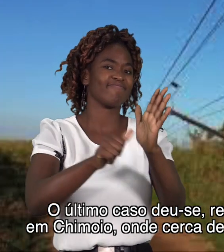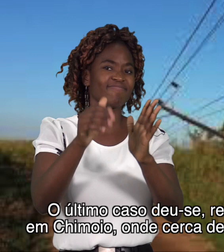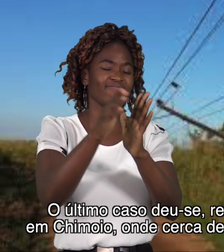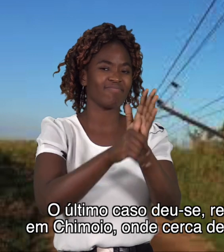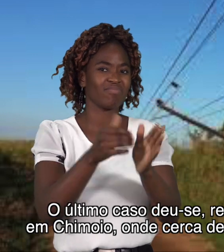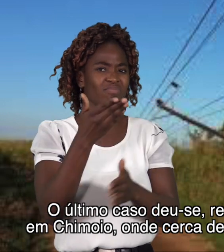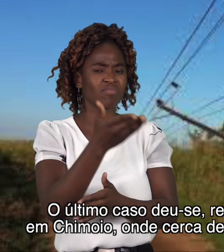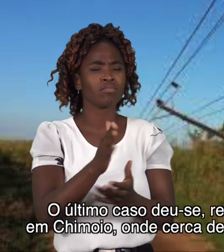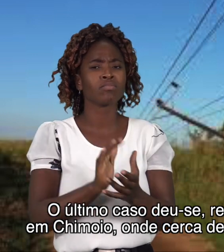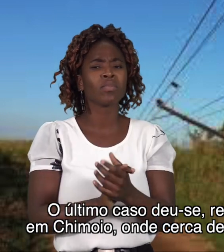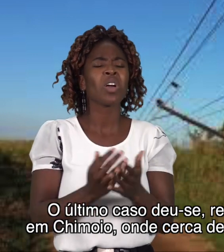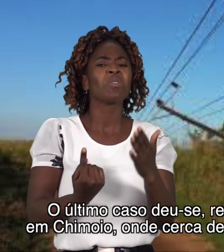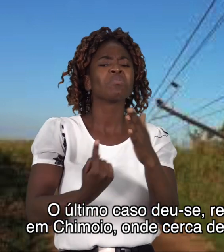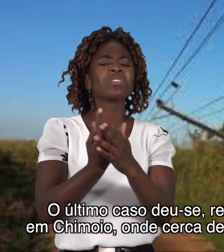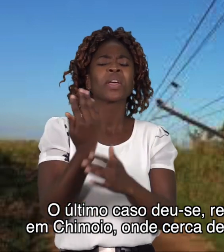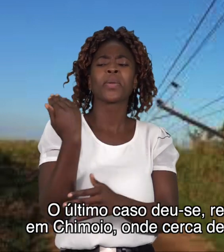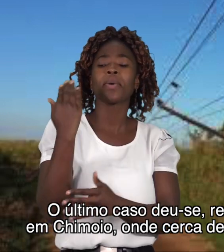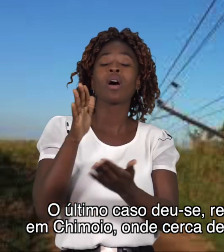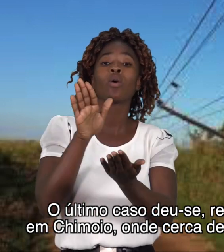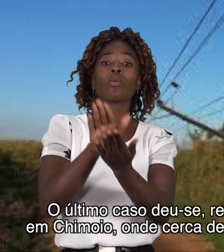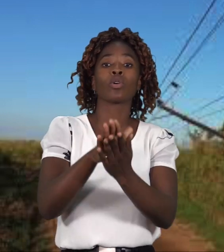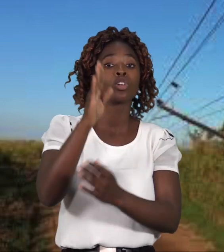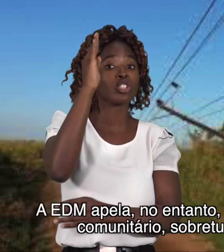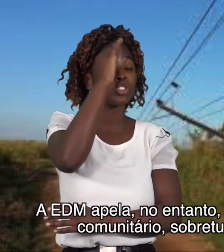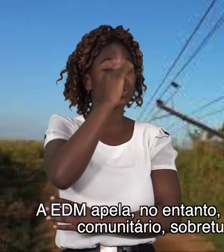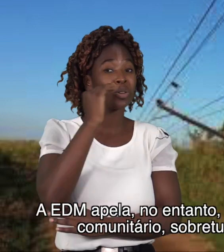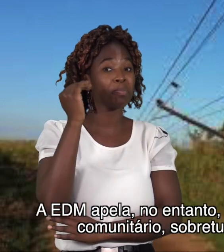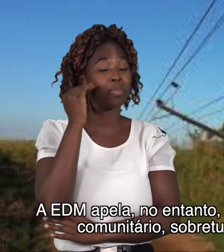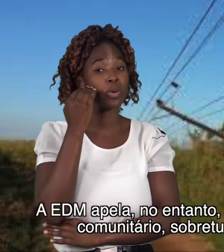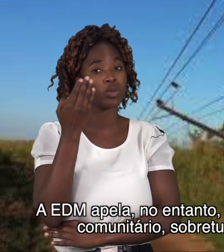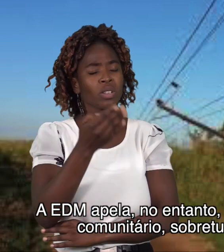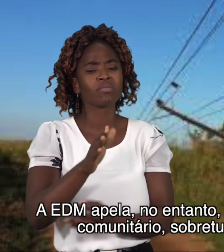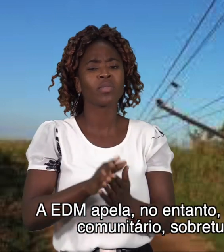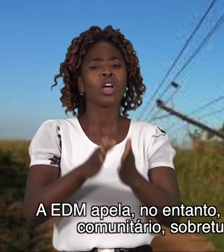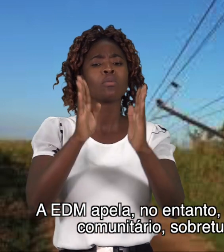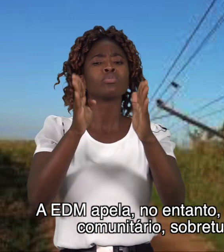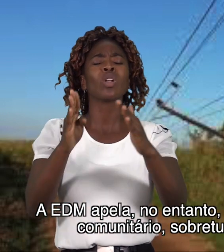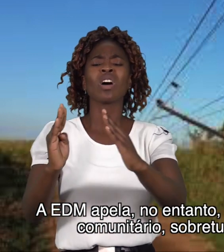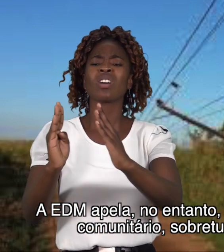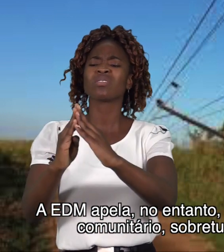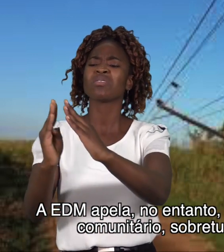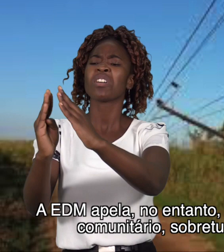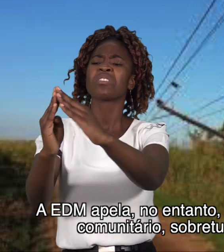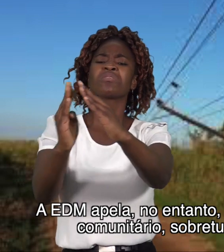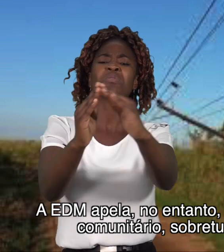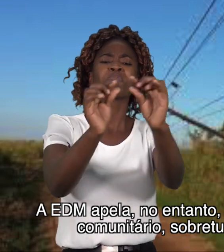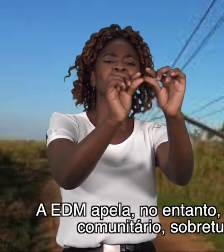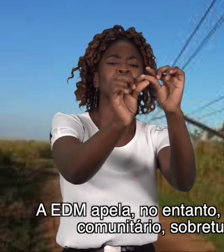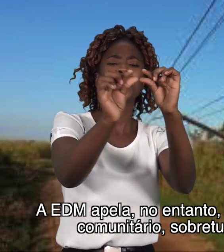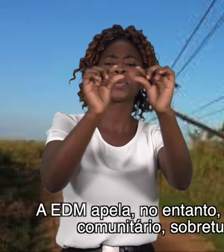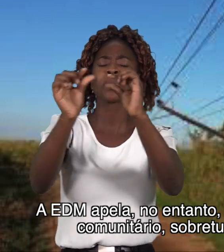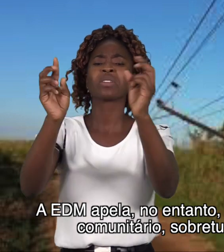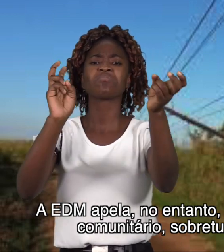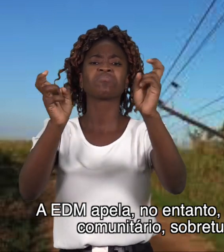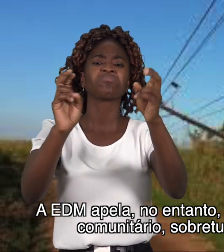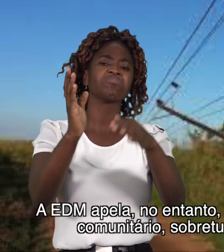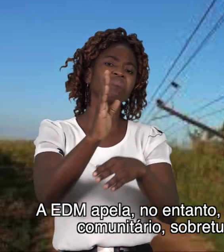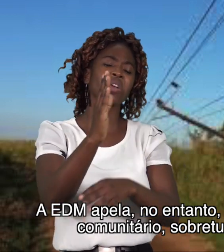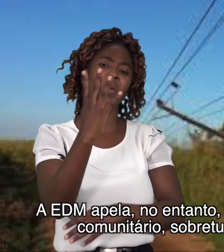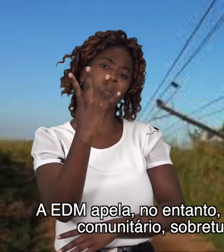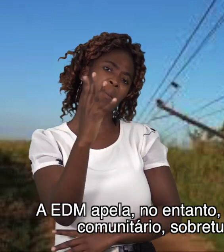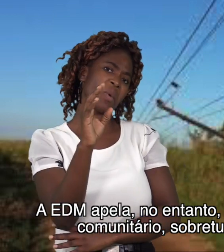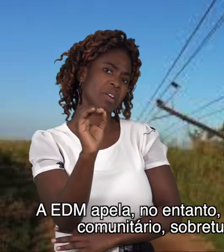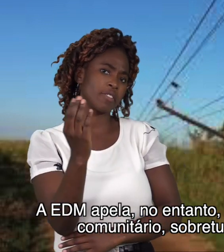onde cerca de 40 clientes ficaram às escuras. A EDM apela, no entanto, aos membros do policiamento